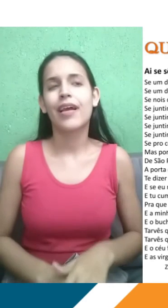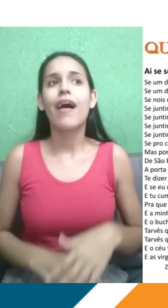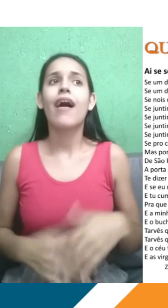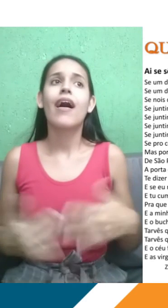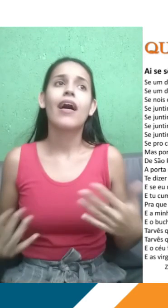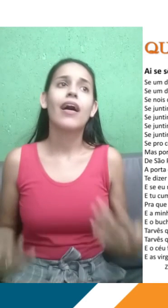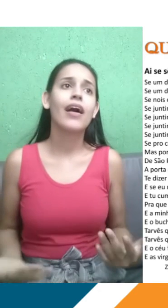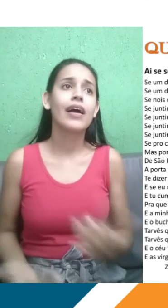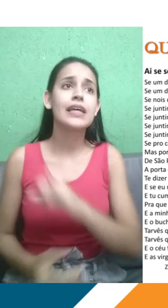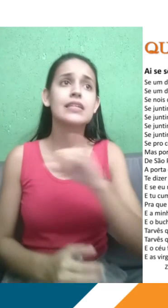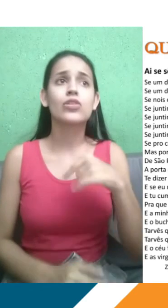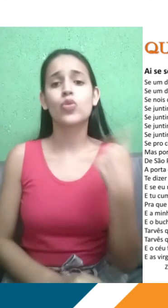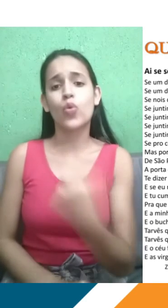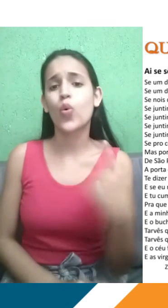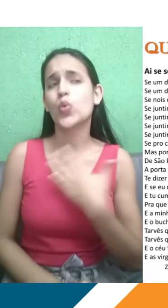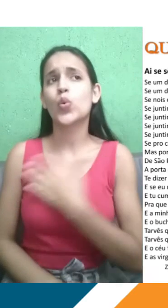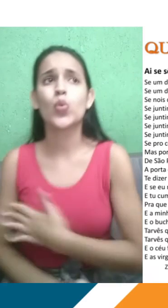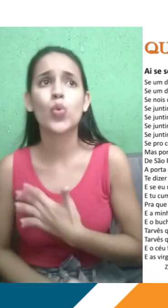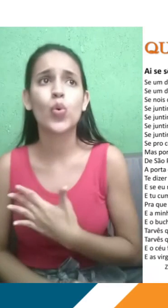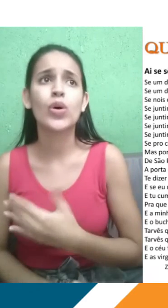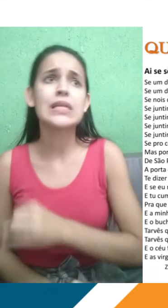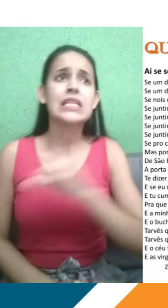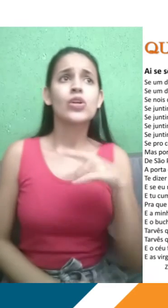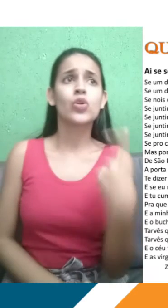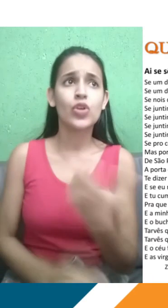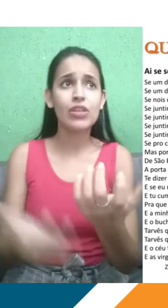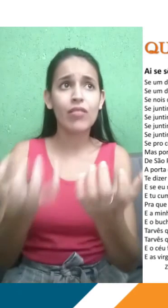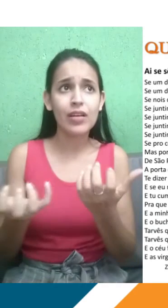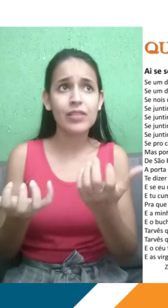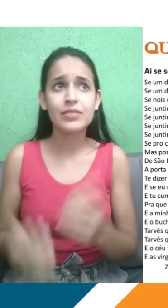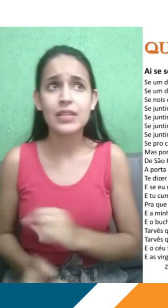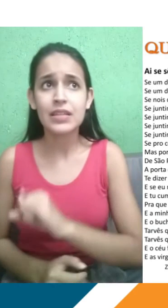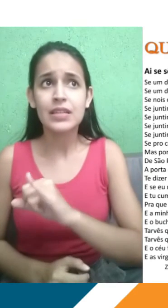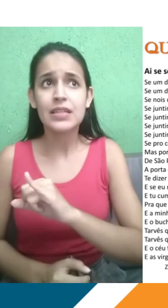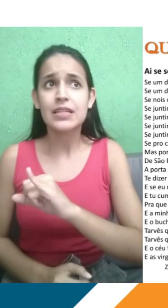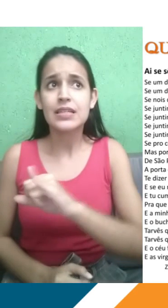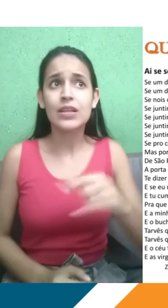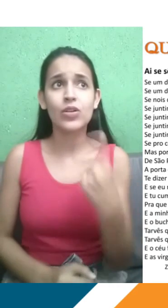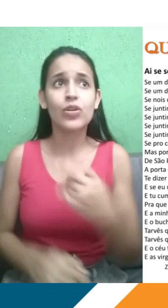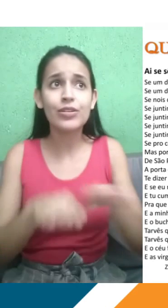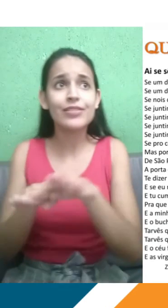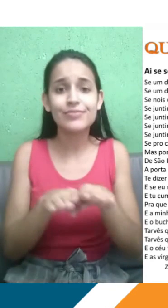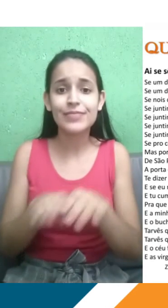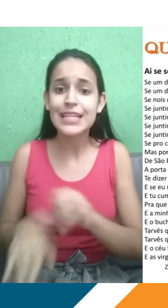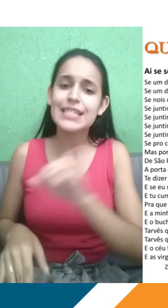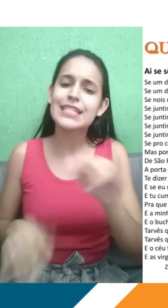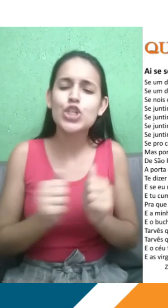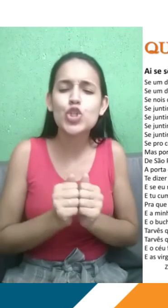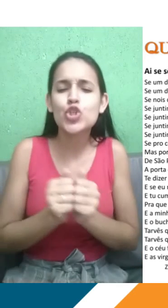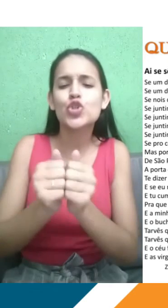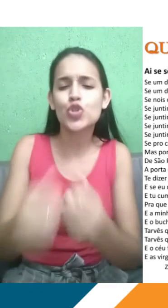subisse. Mas porém se acontecesse de São Pedro não abrisse a porta do céu e fosse te dizer qualquer